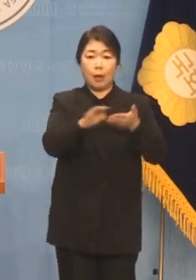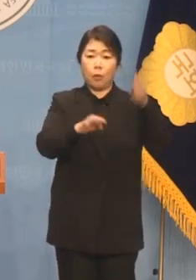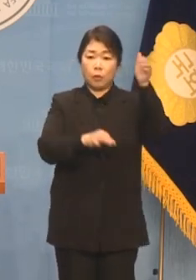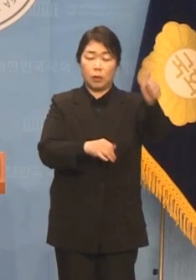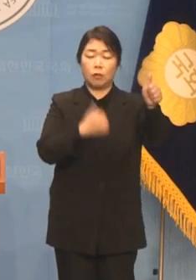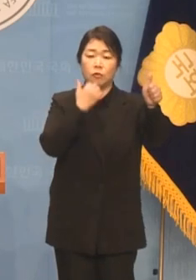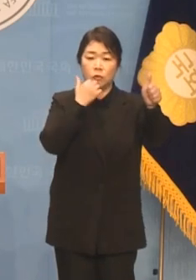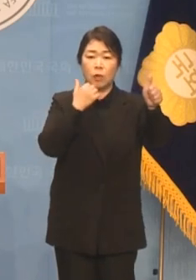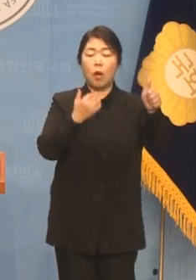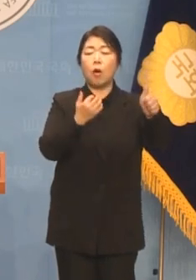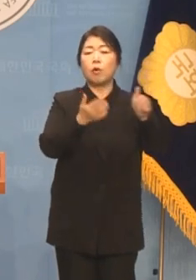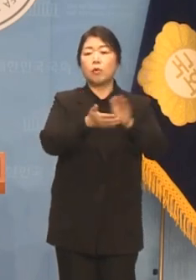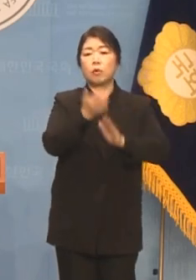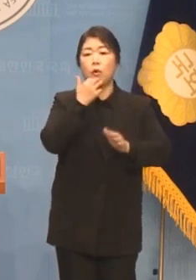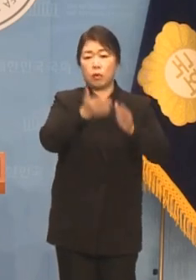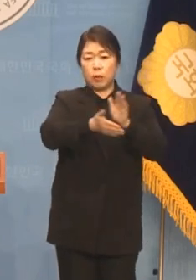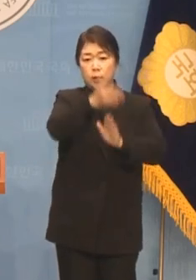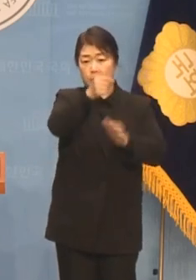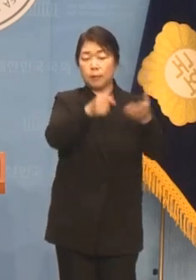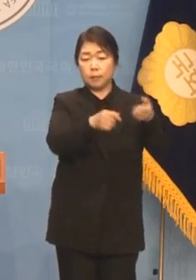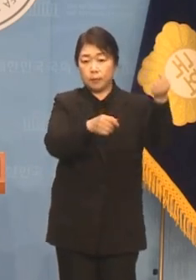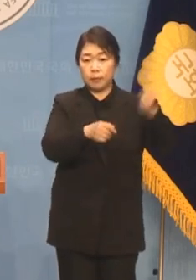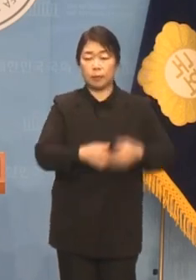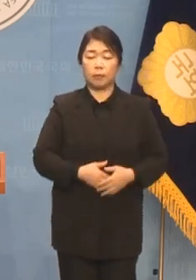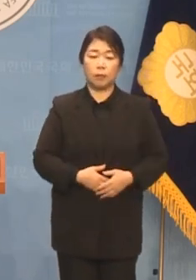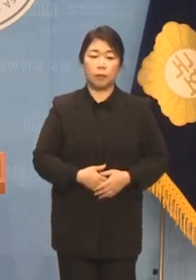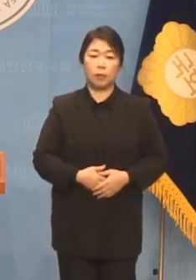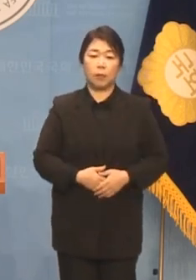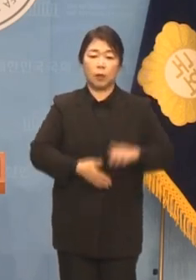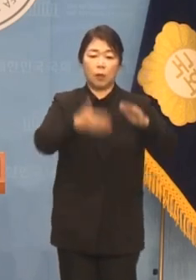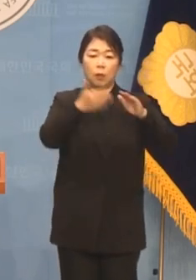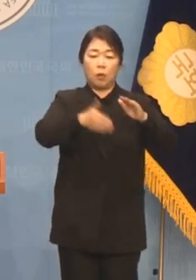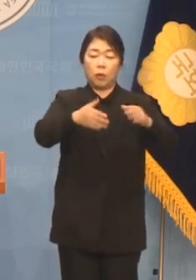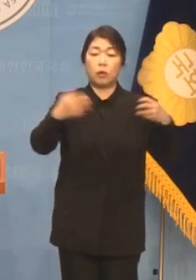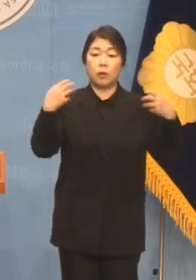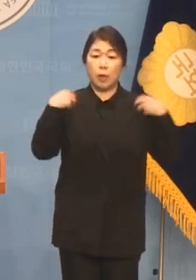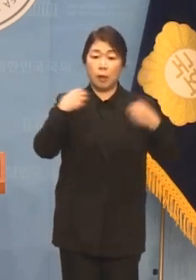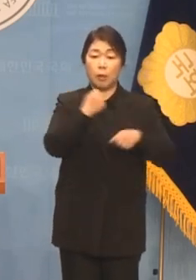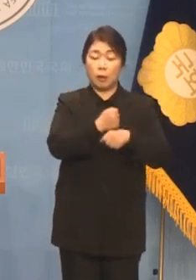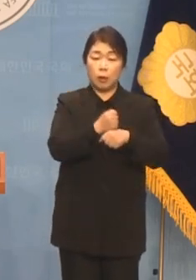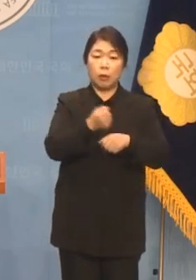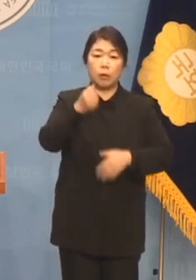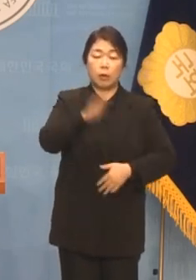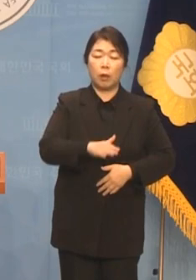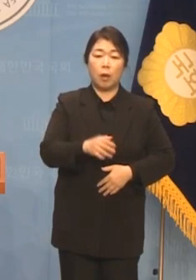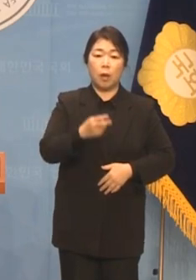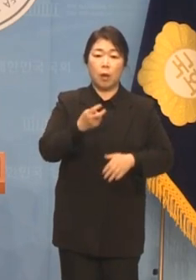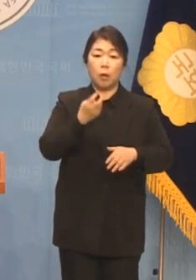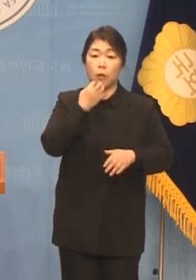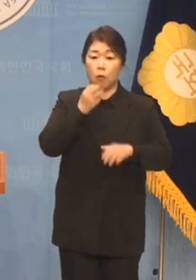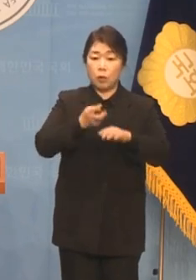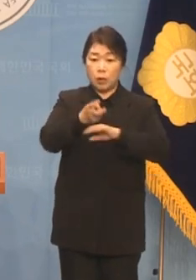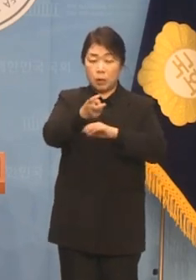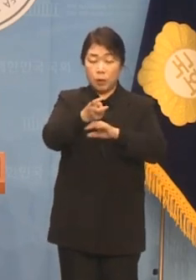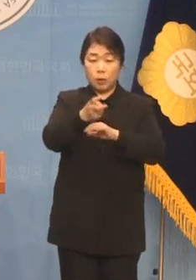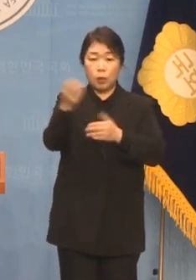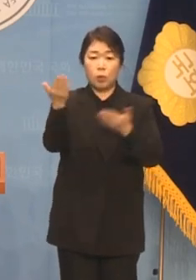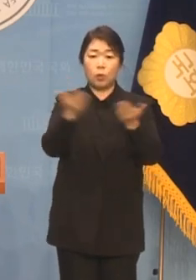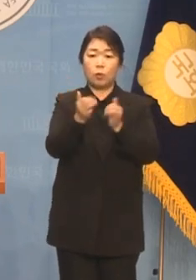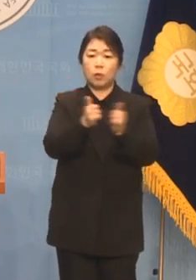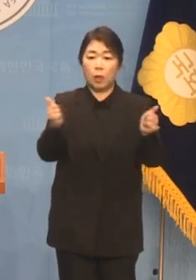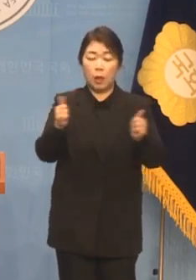있니다 준공영제 구조에서 서울시 버스 노동자들의 임금은 서울시가